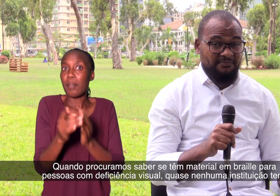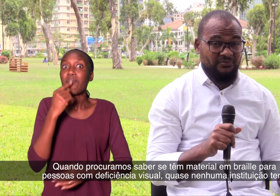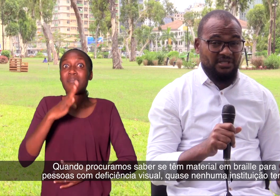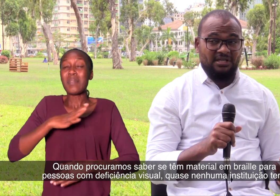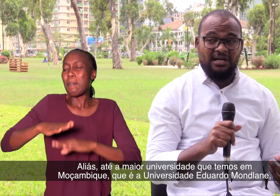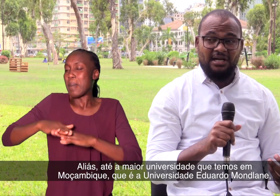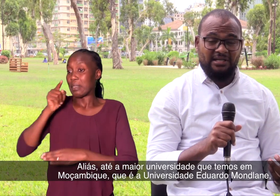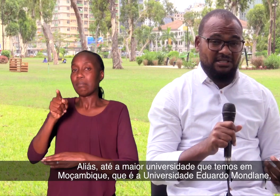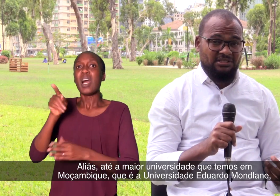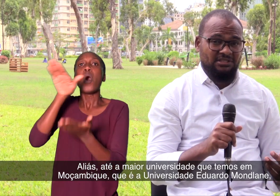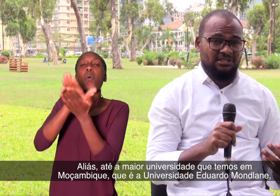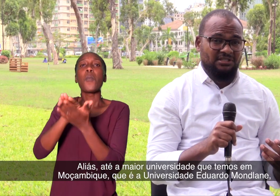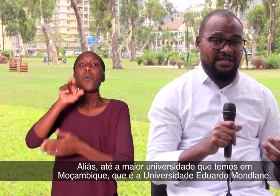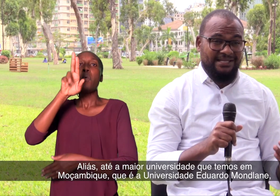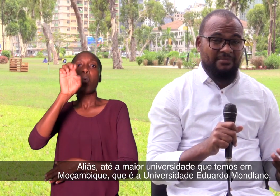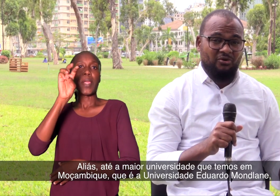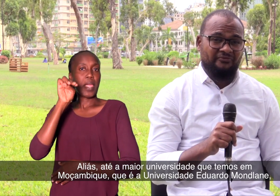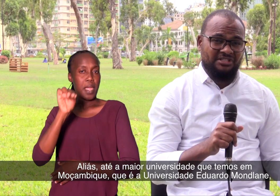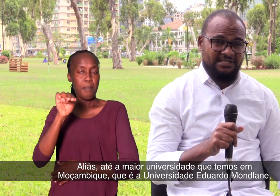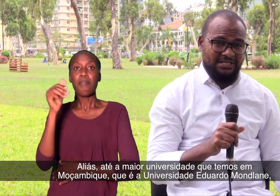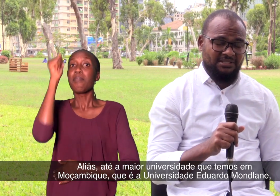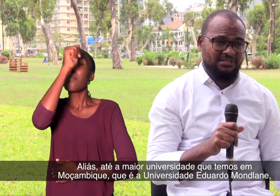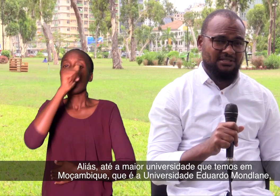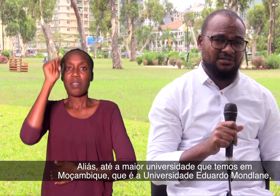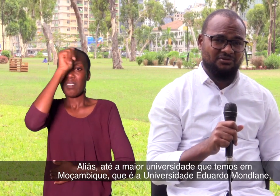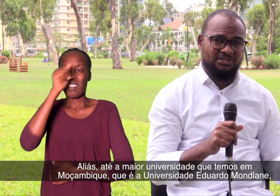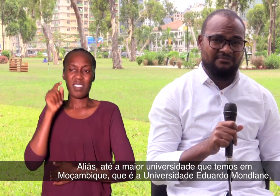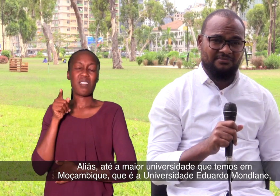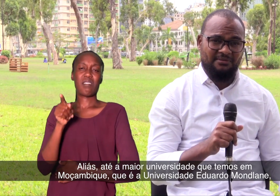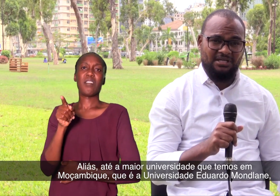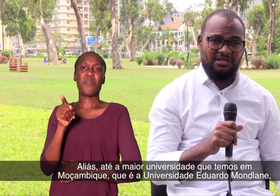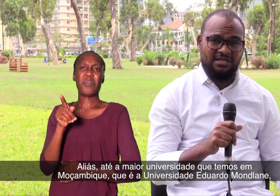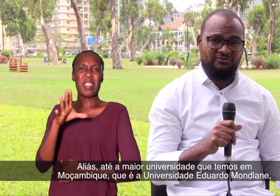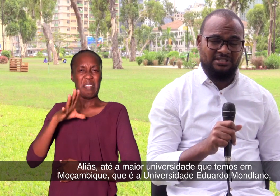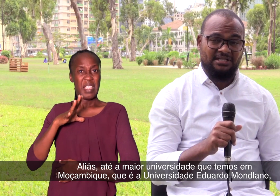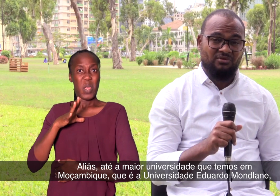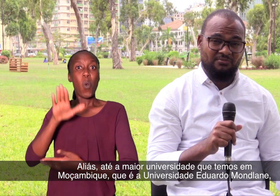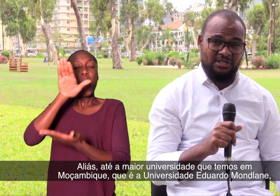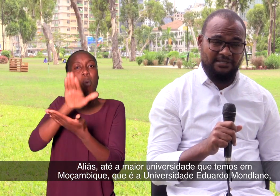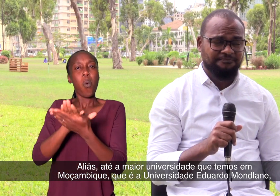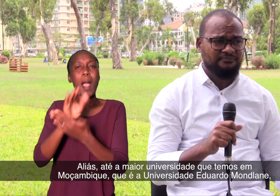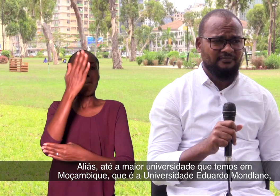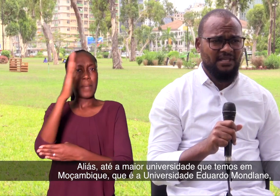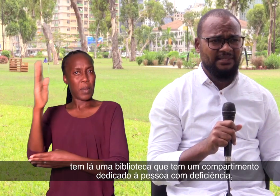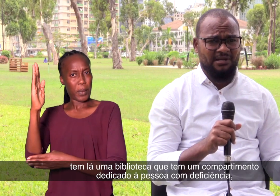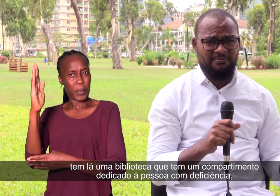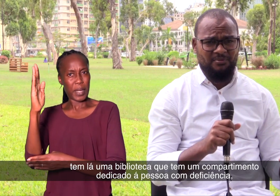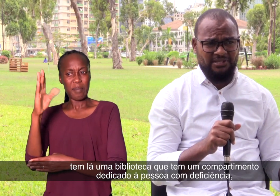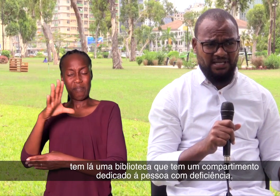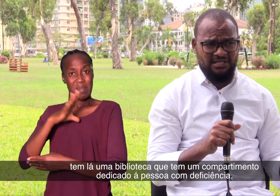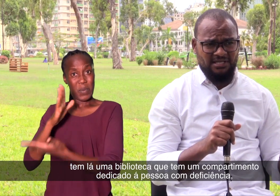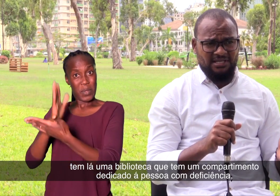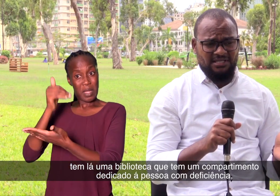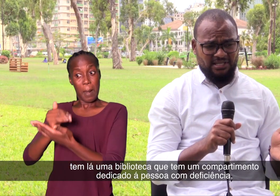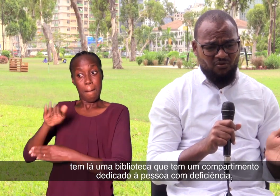instituição tem. Aliás, até a maior universidade que nós temos em Moçambique, que a Universidade Eduardo Mondián, tem lá uma